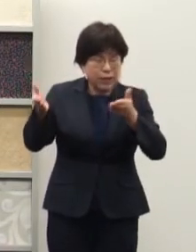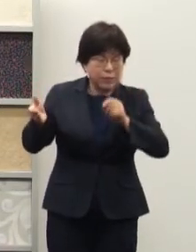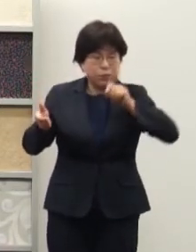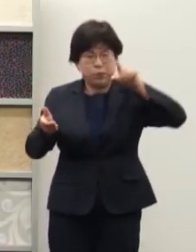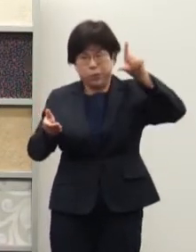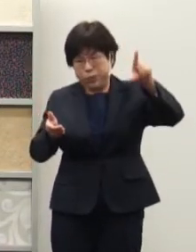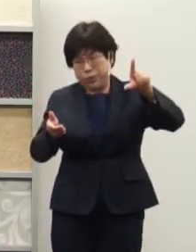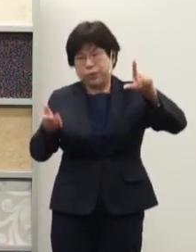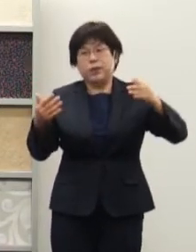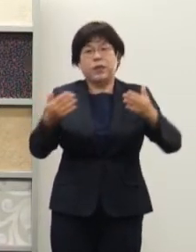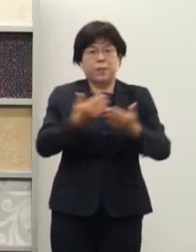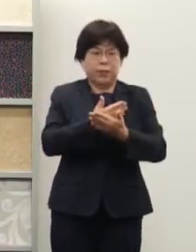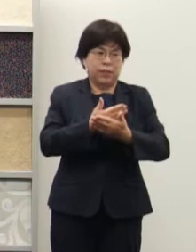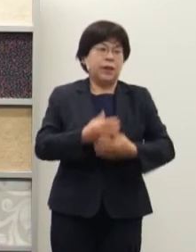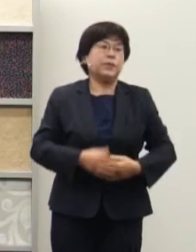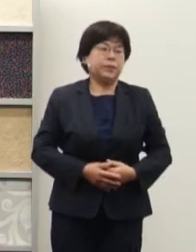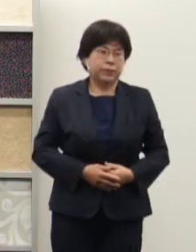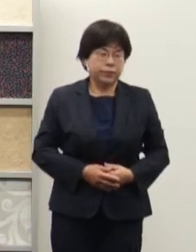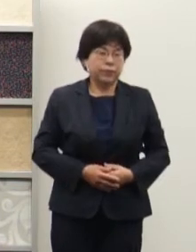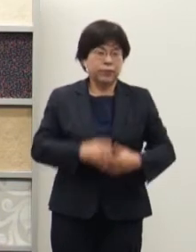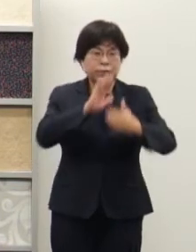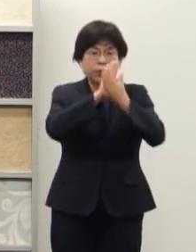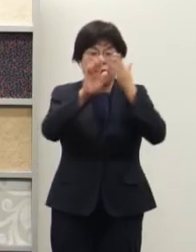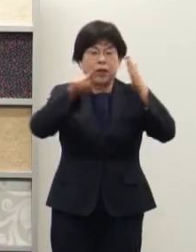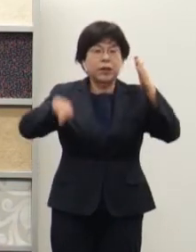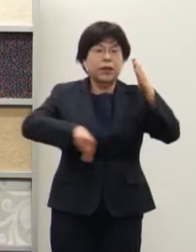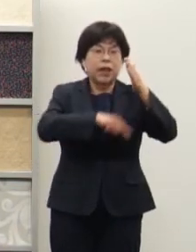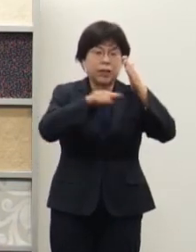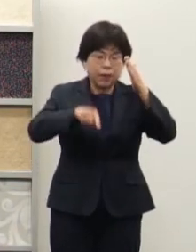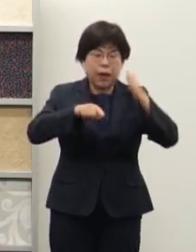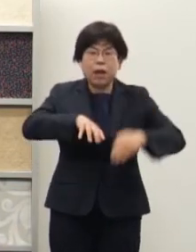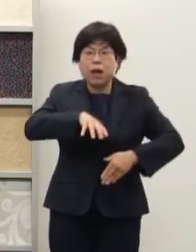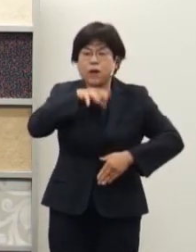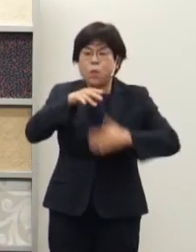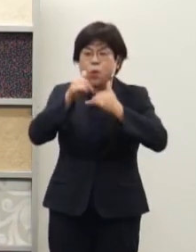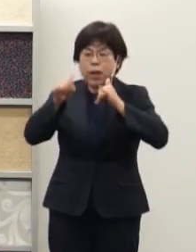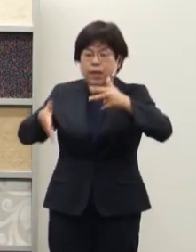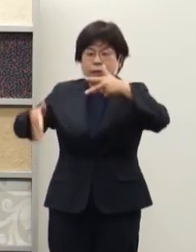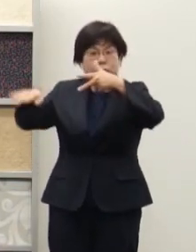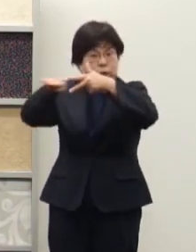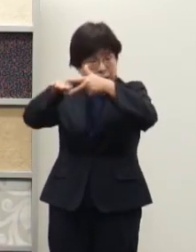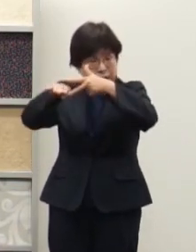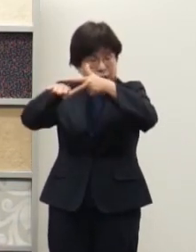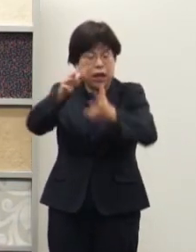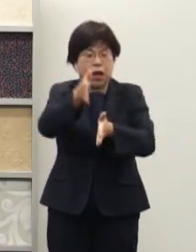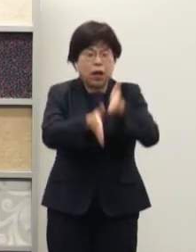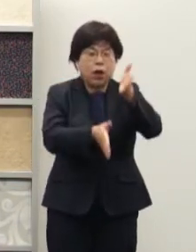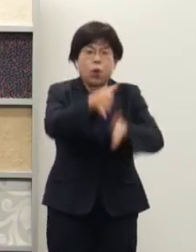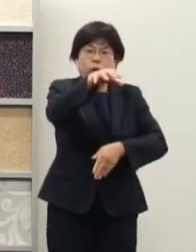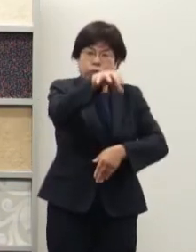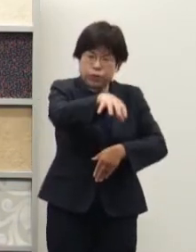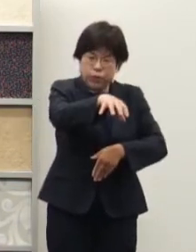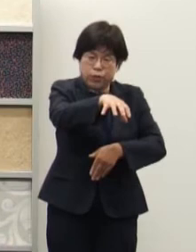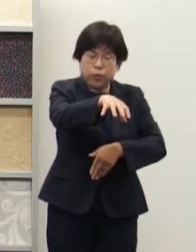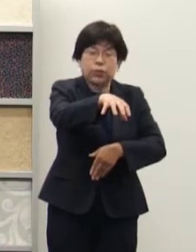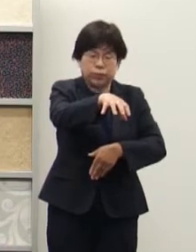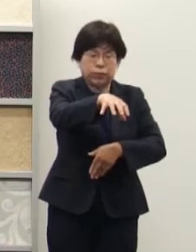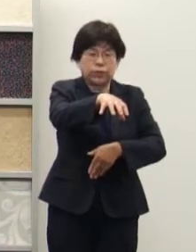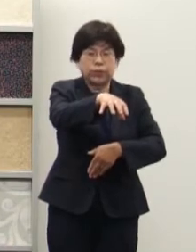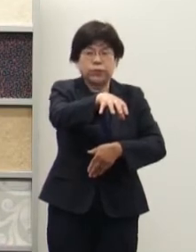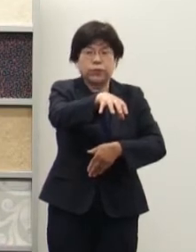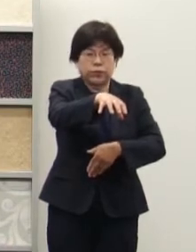。また県内では、高齢者施設のほか、保育所、などあるい